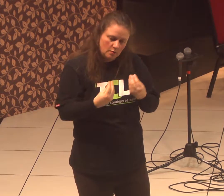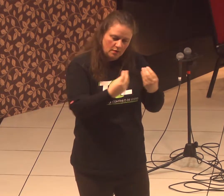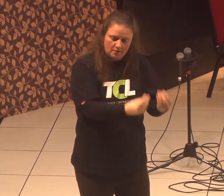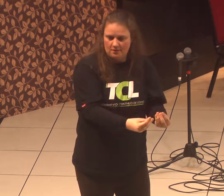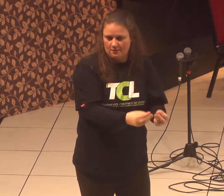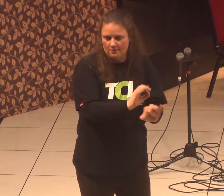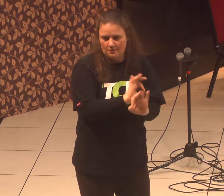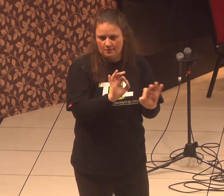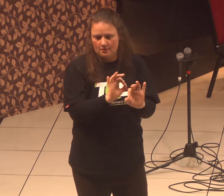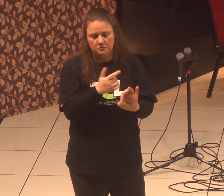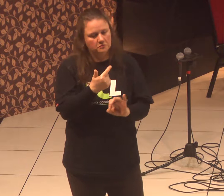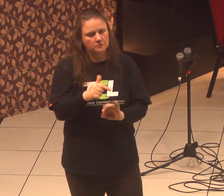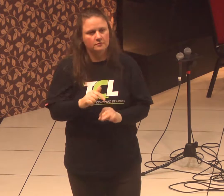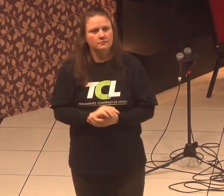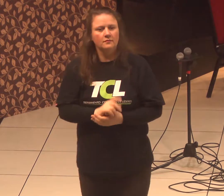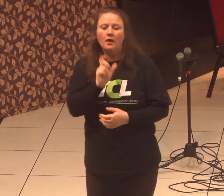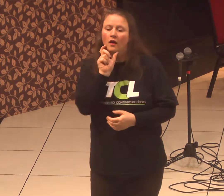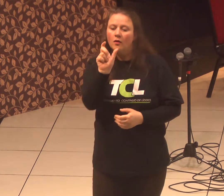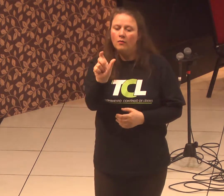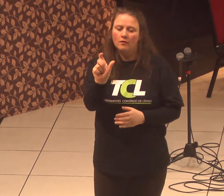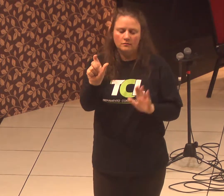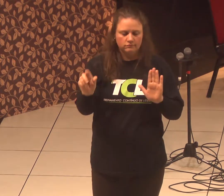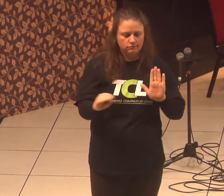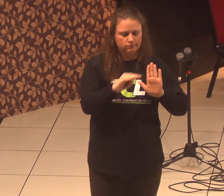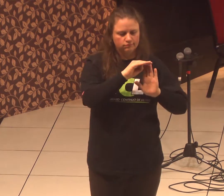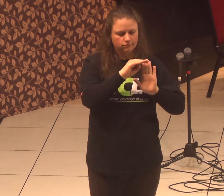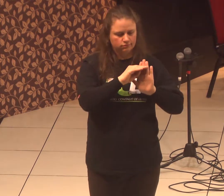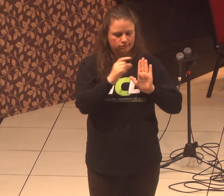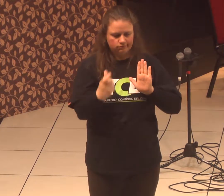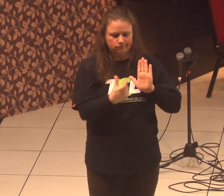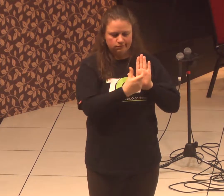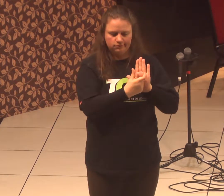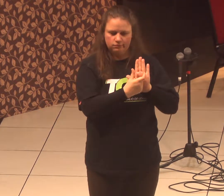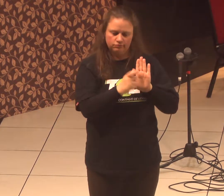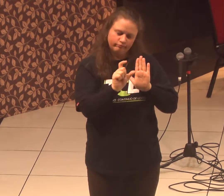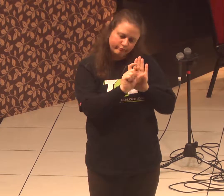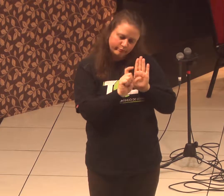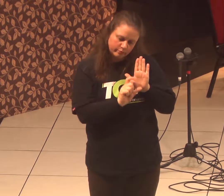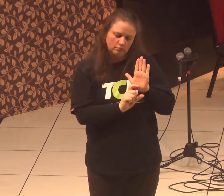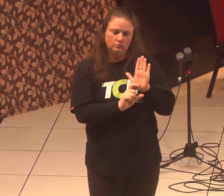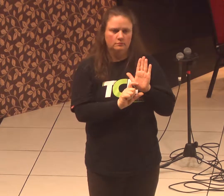que você vai completar na lacuna ali. Está aqui? Está aqui o slide? Não tem slide hoje?